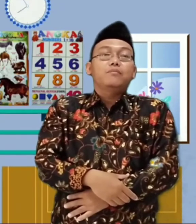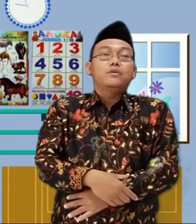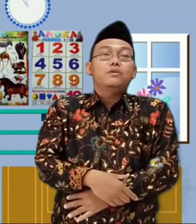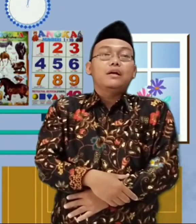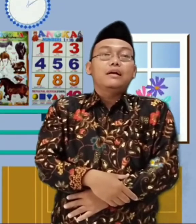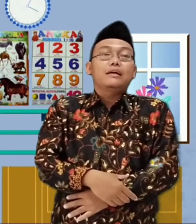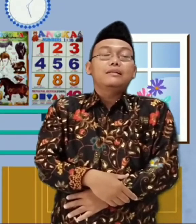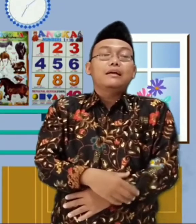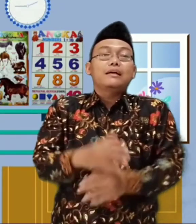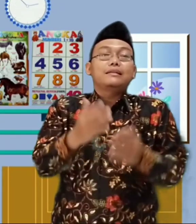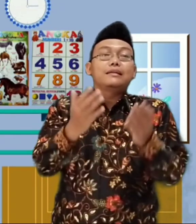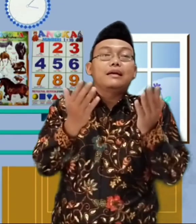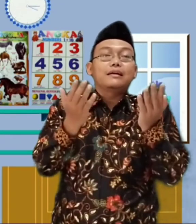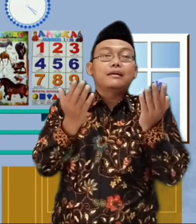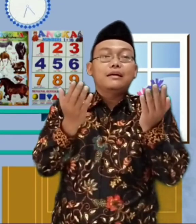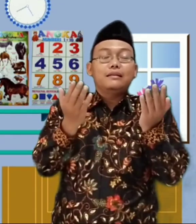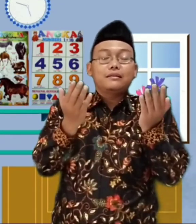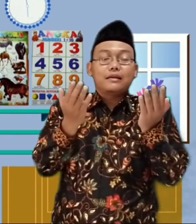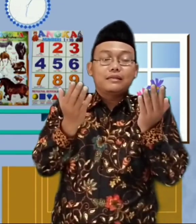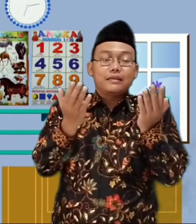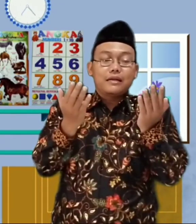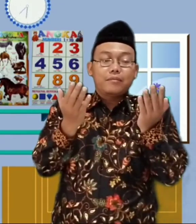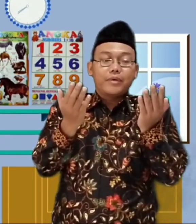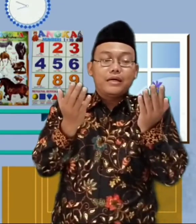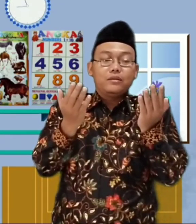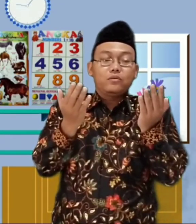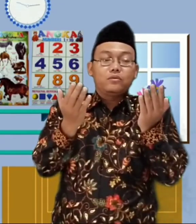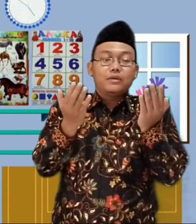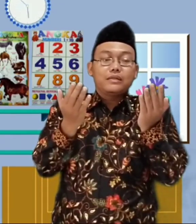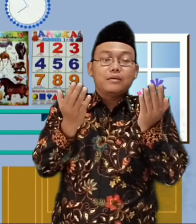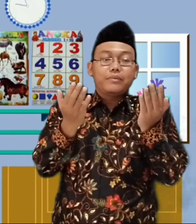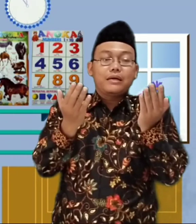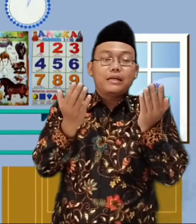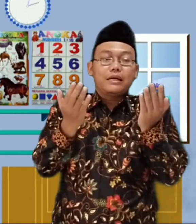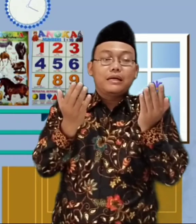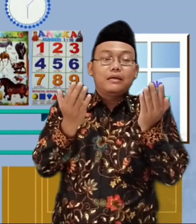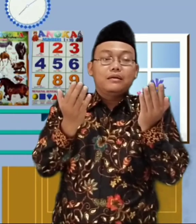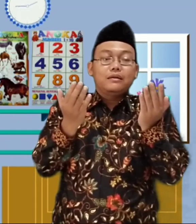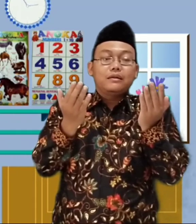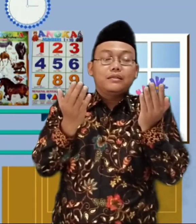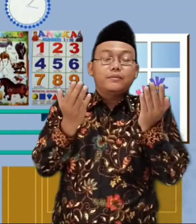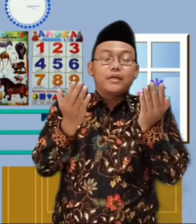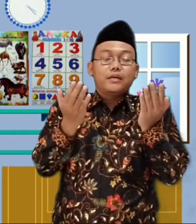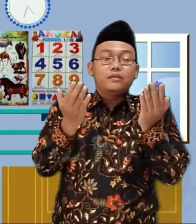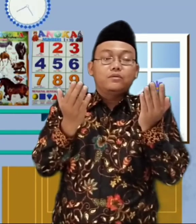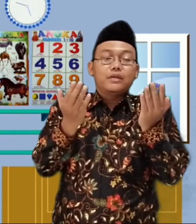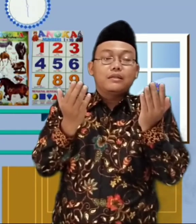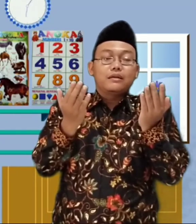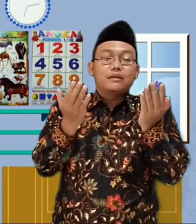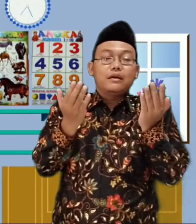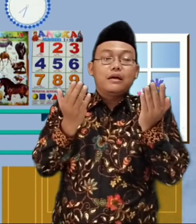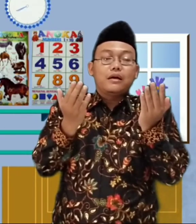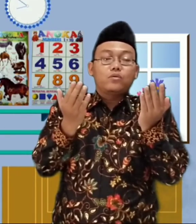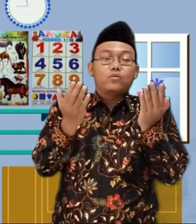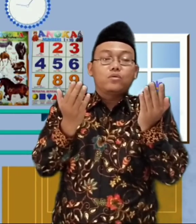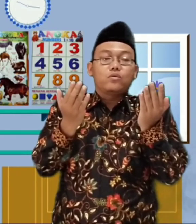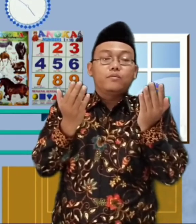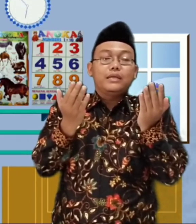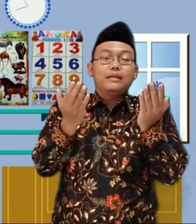doa, tangan diangkat, kaki rapat, tundukkan kepala. Let's pray together. A'udzu